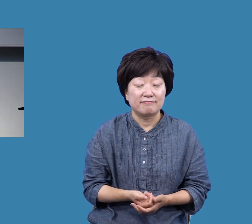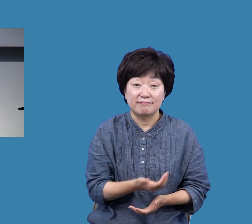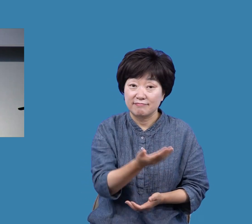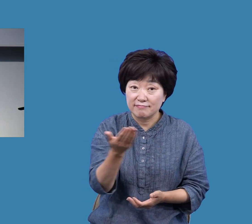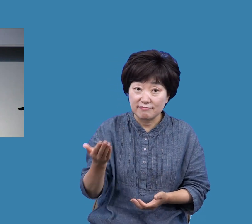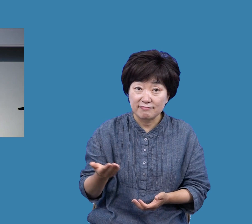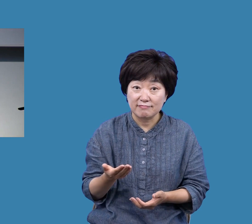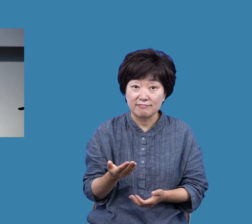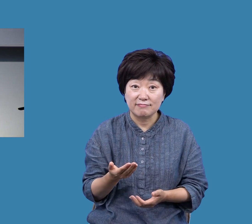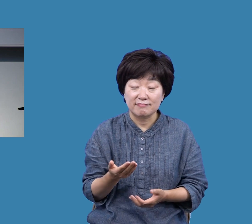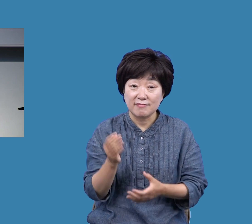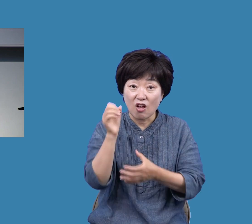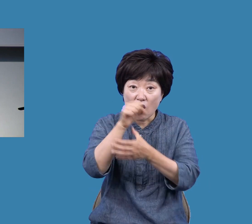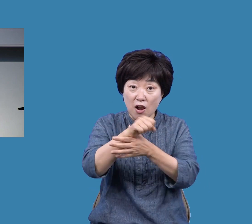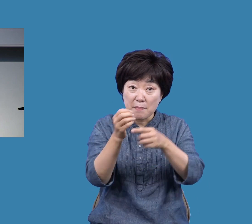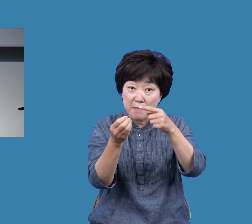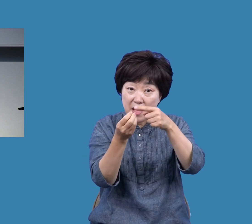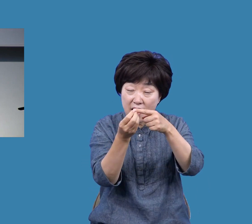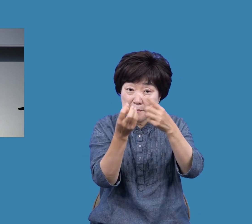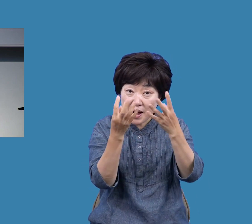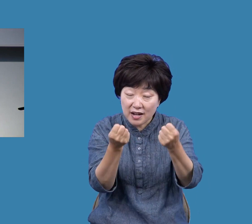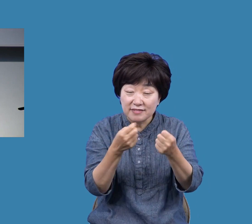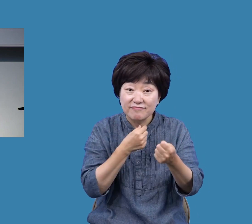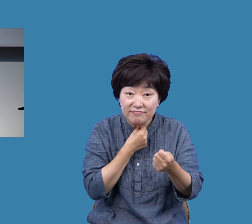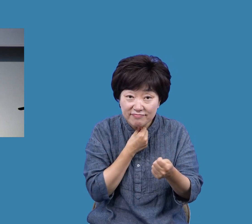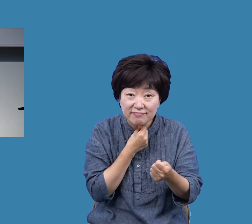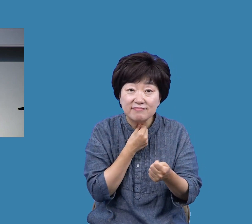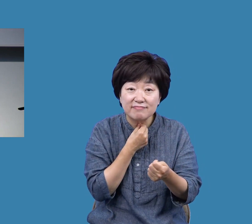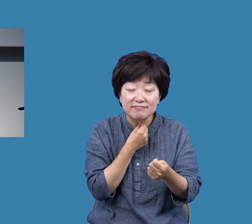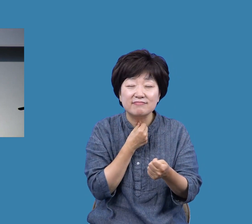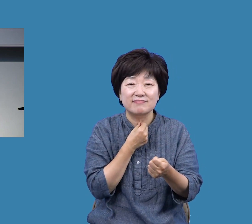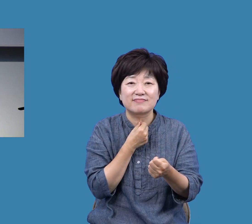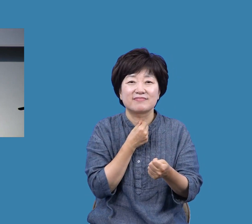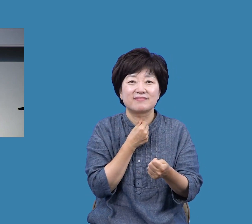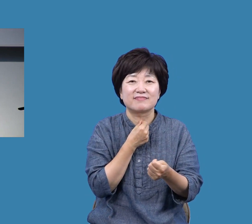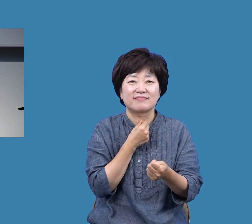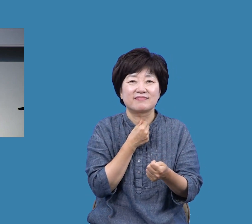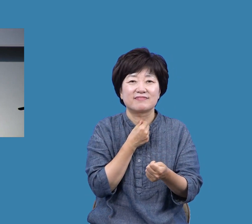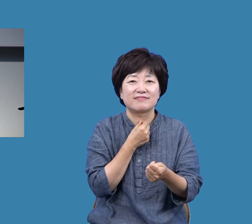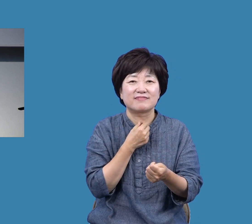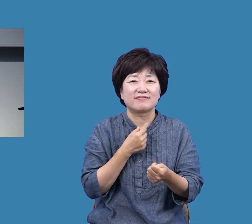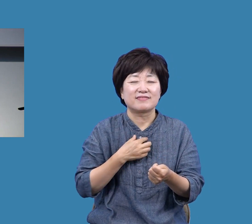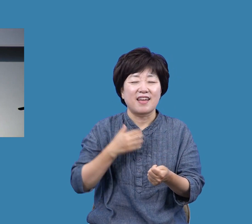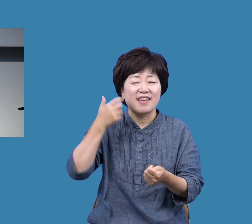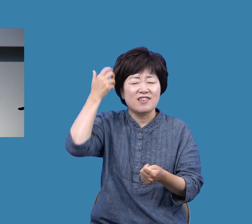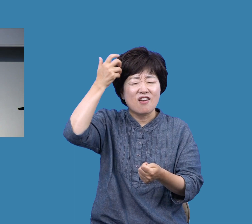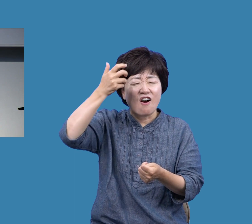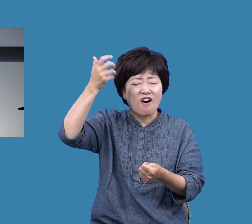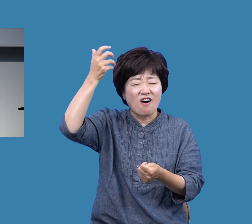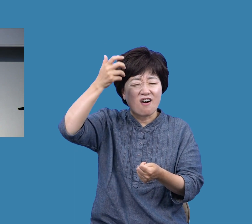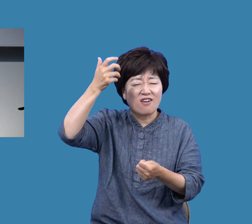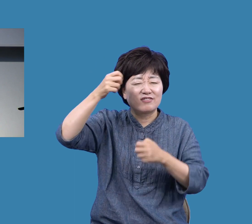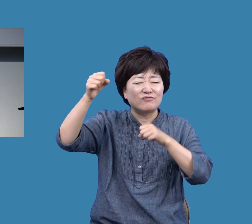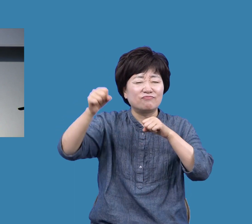여러분 많은 열매를 맺기 원하시면 여러분의 그 영으로 움직이시는 것들을